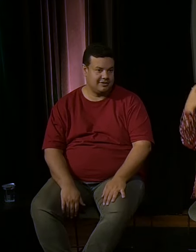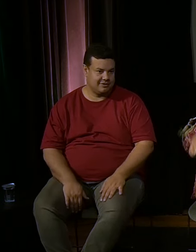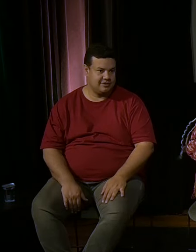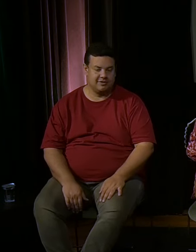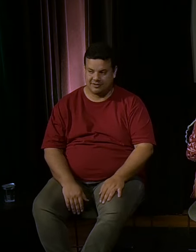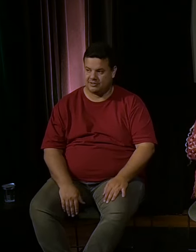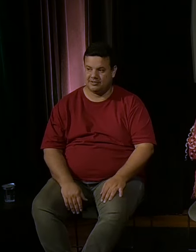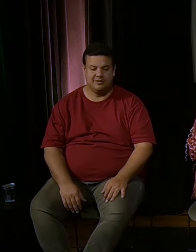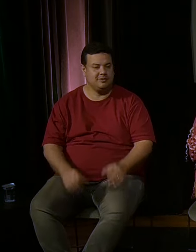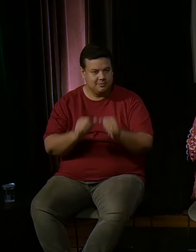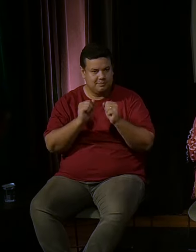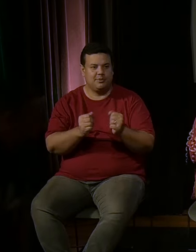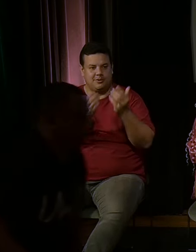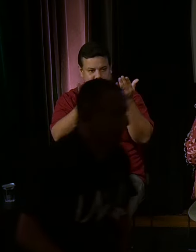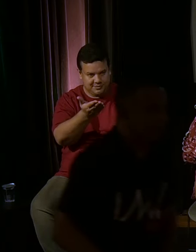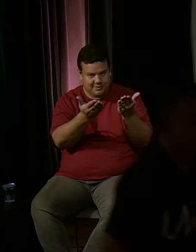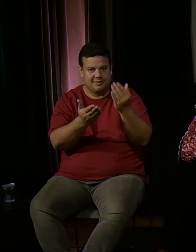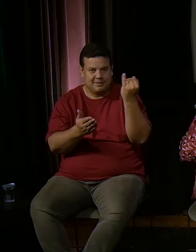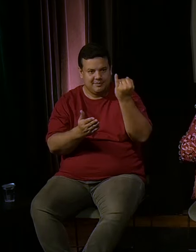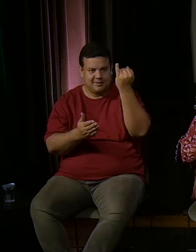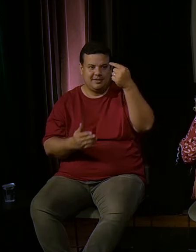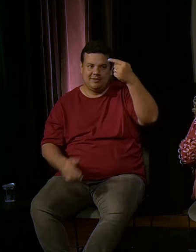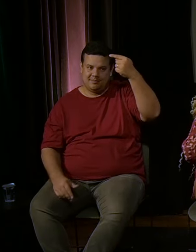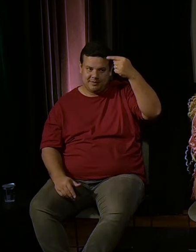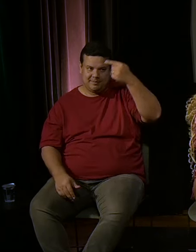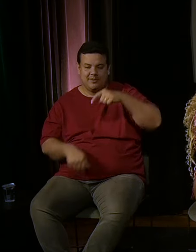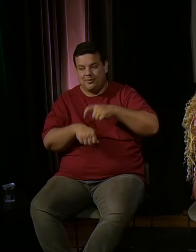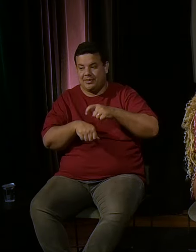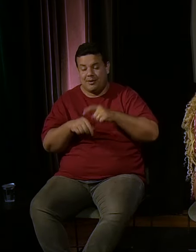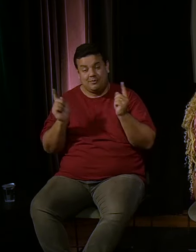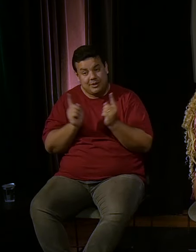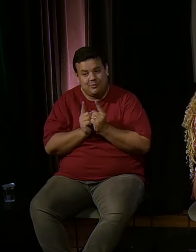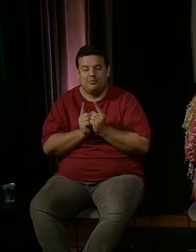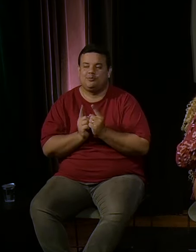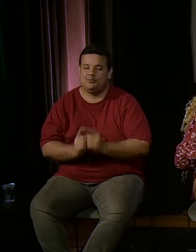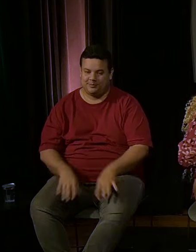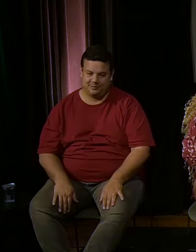Ah, então, pode falar. É mais importante você primeiro, que a gente está com pouco tempo também.